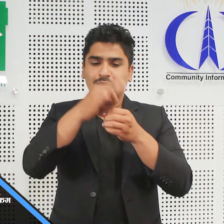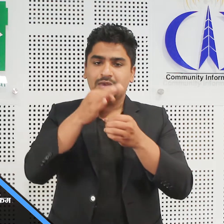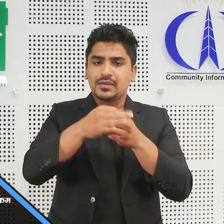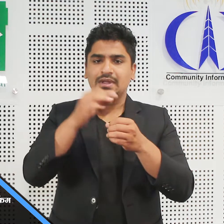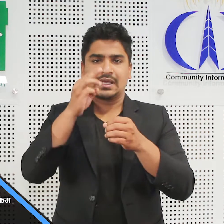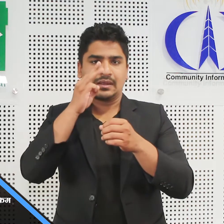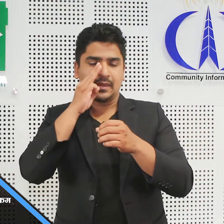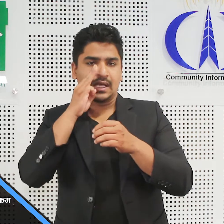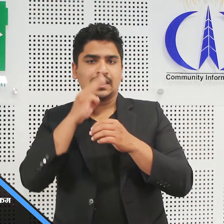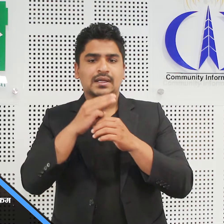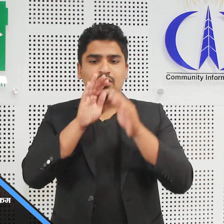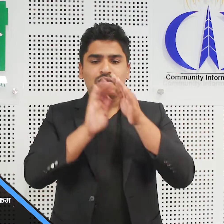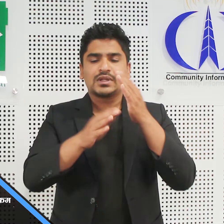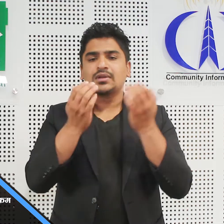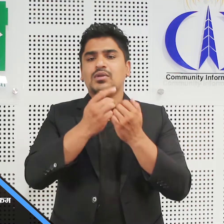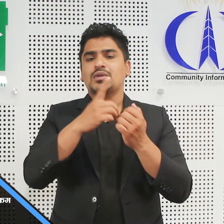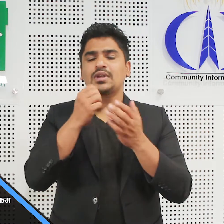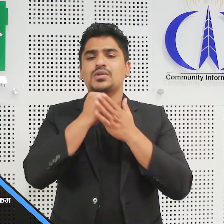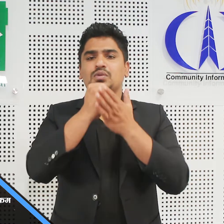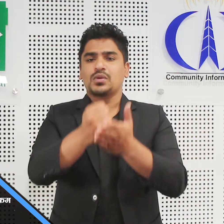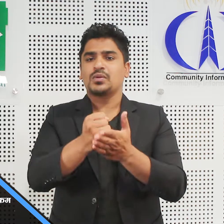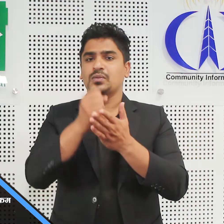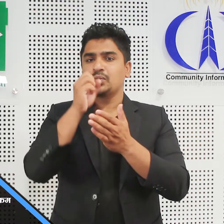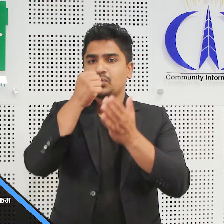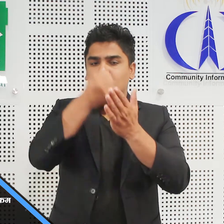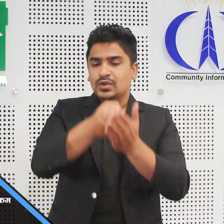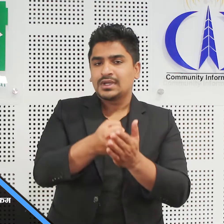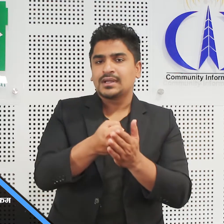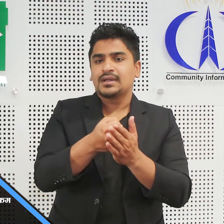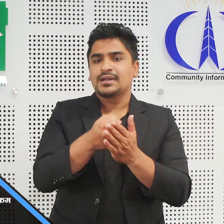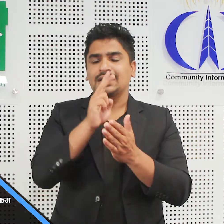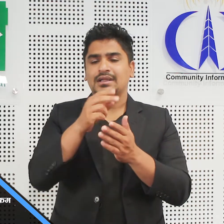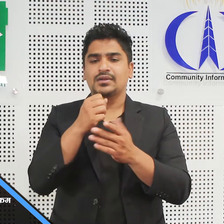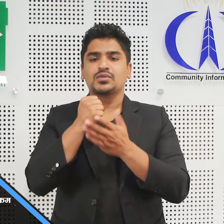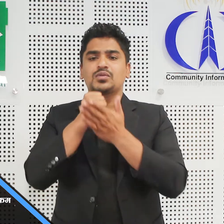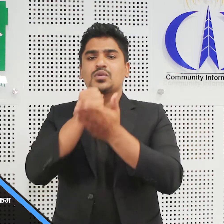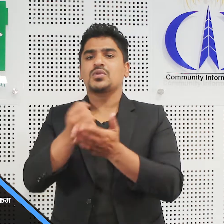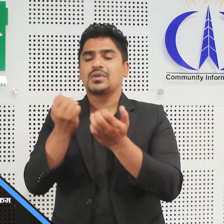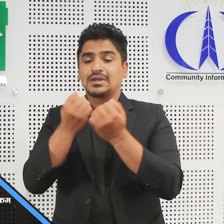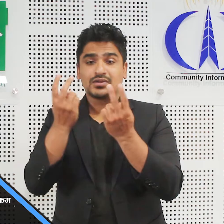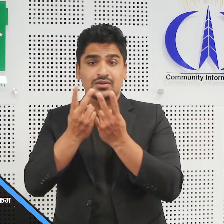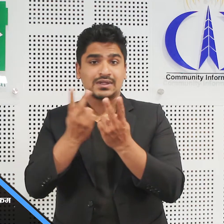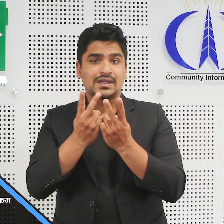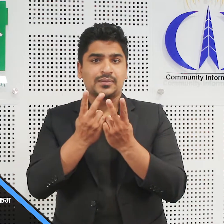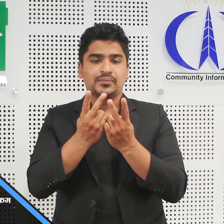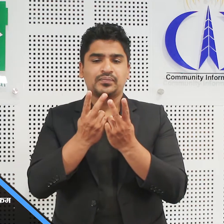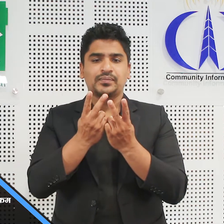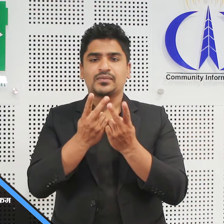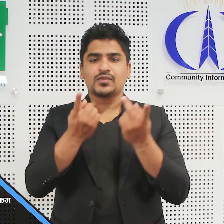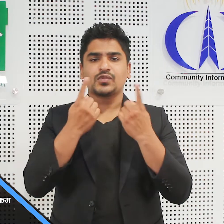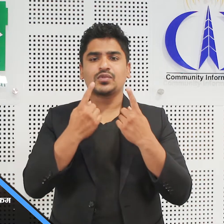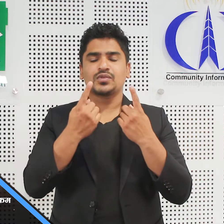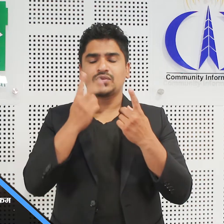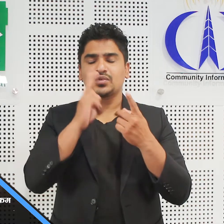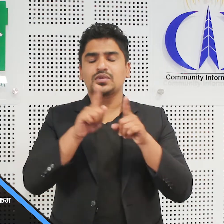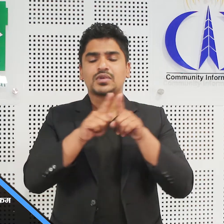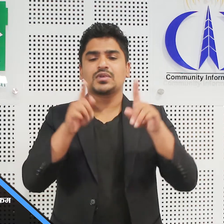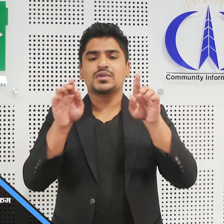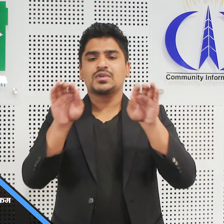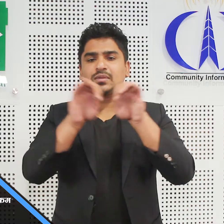दिने जस्तो कार्यक्रम त्यति धेरै छैन तर उहाँहरूको पुनः व्यवसायमा चाहिँ सञ्चालनको लागि सहयोग पुग्ने त्यसलाई